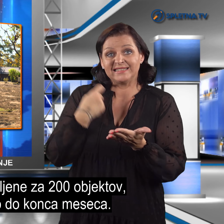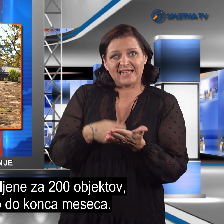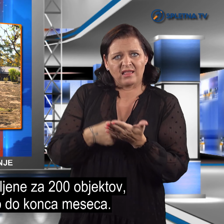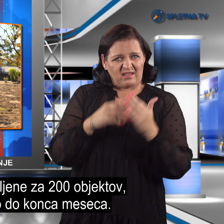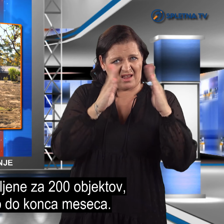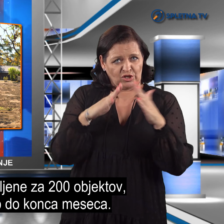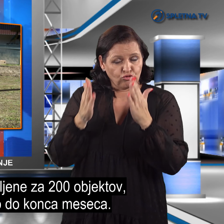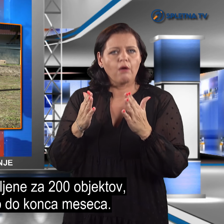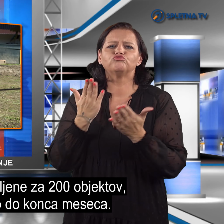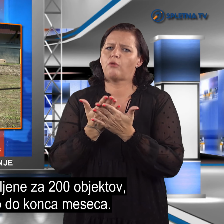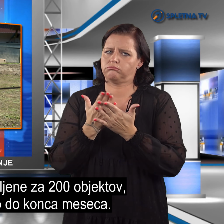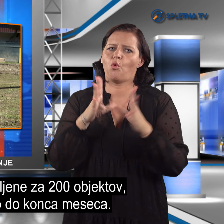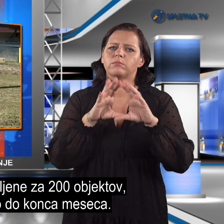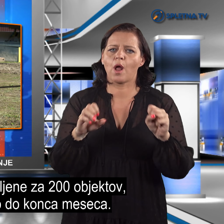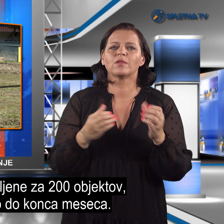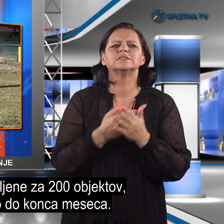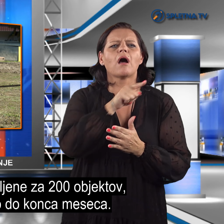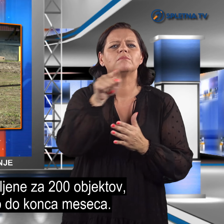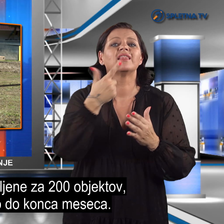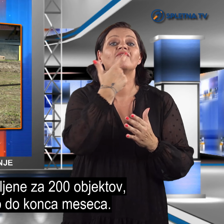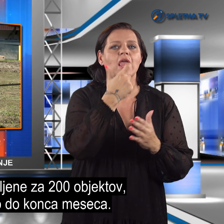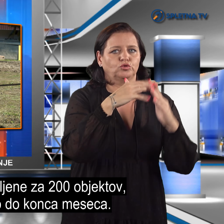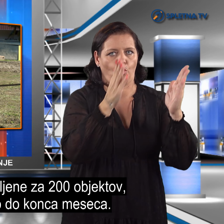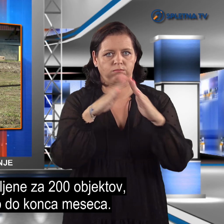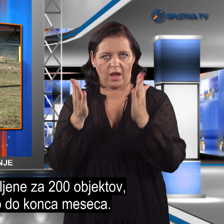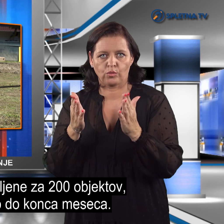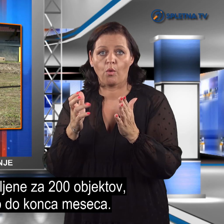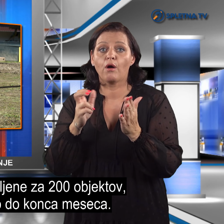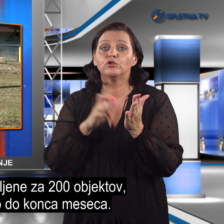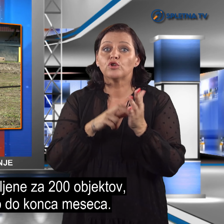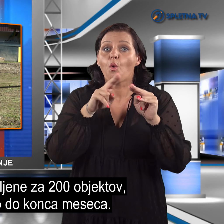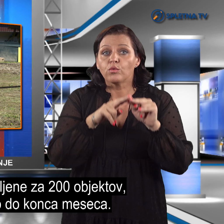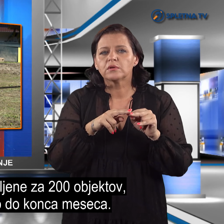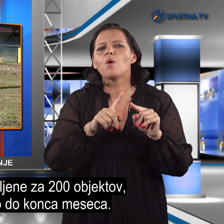Cenitve so opravljene za 200 objektov, za ostale bodo do konca meseca.